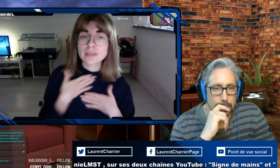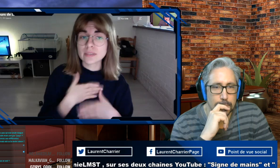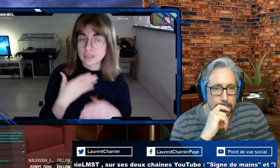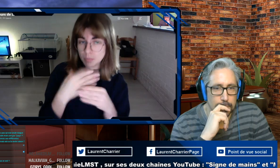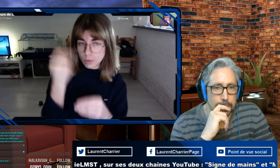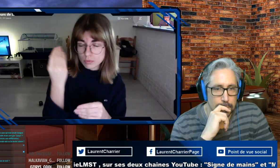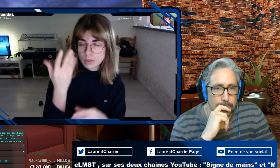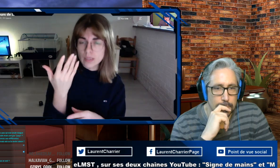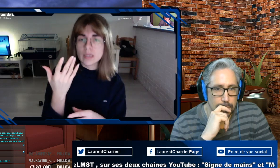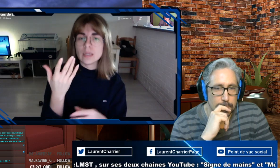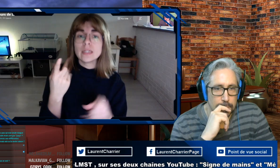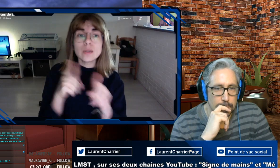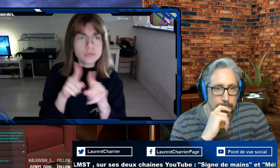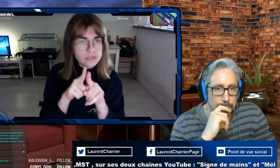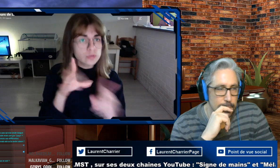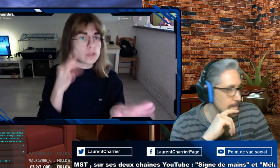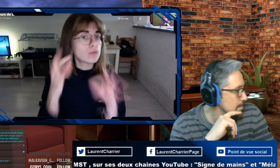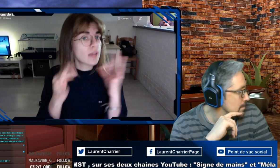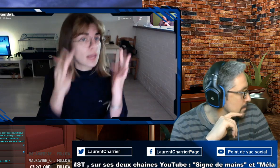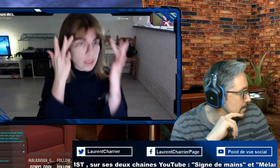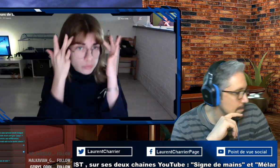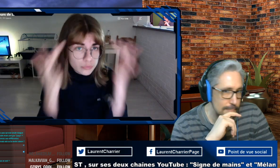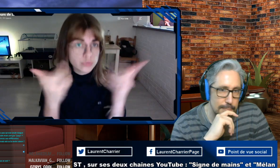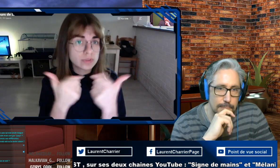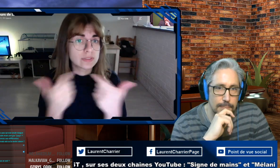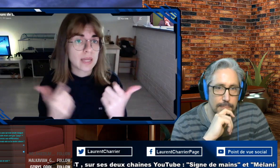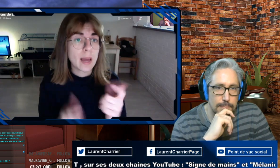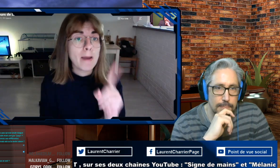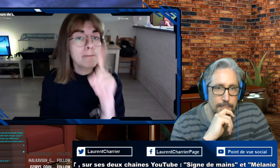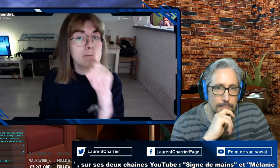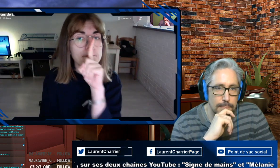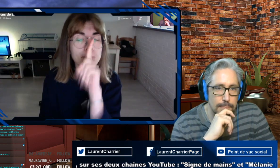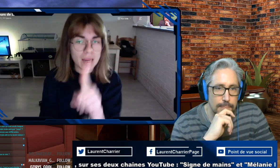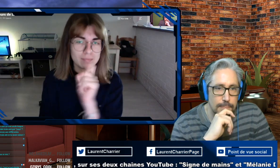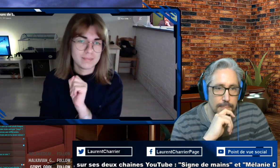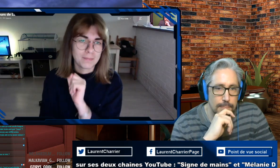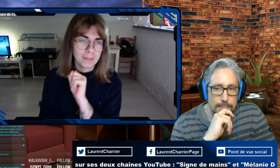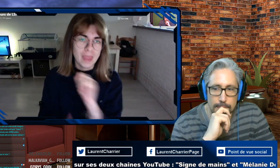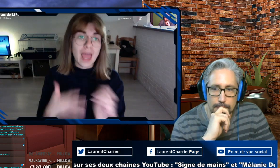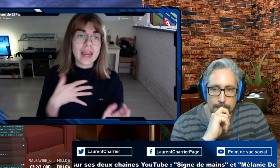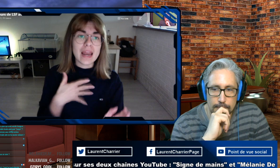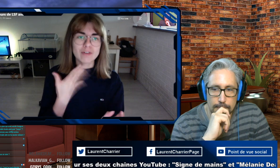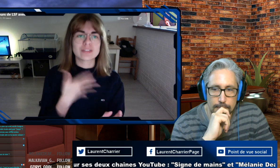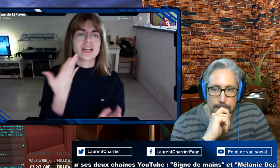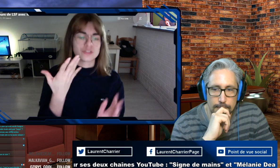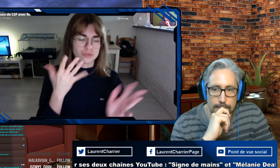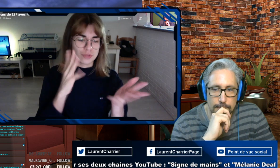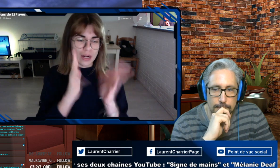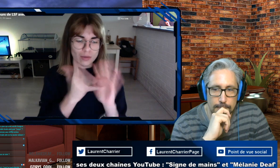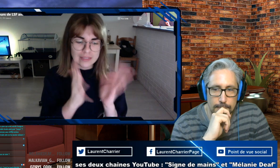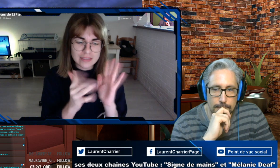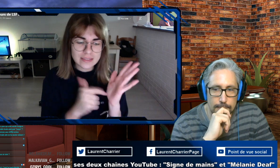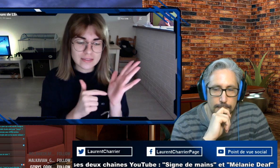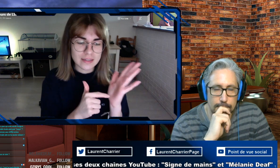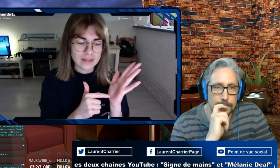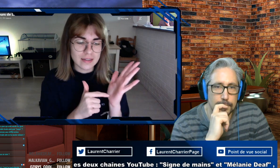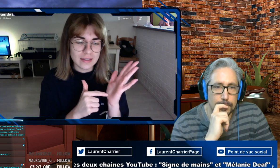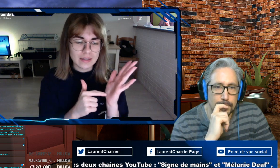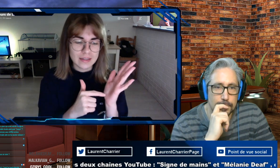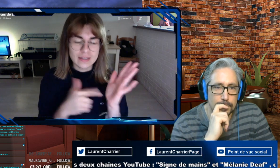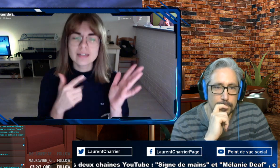un plaisir d'apprendre et aussi de découvrir la culture, etc. Mais l'avantage de la langue de